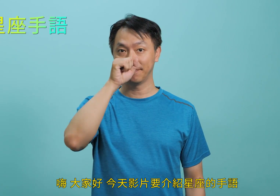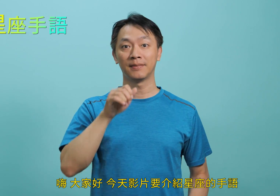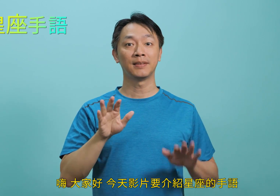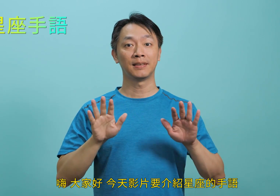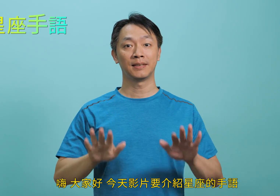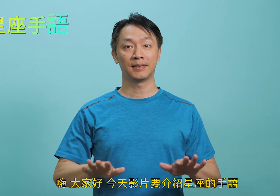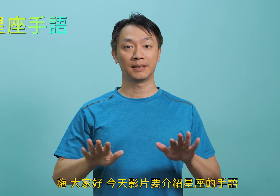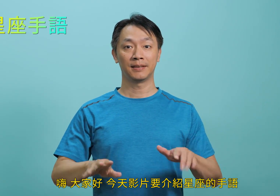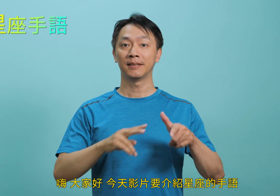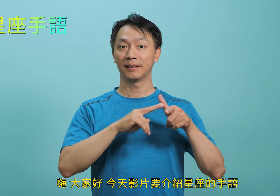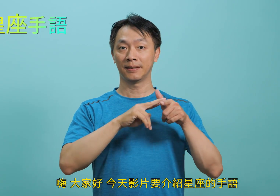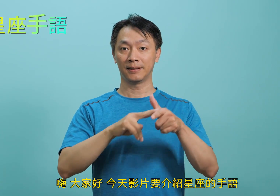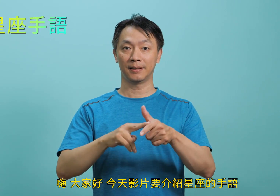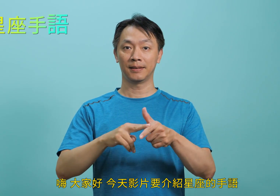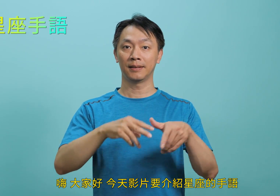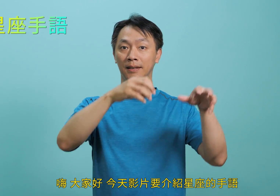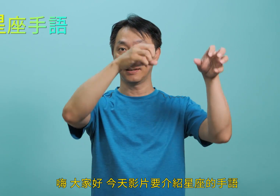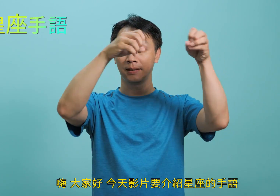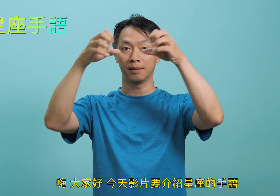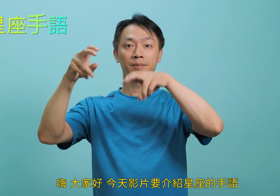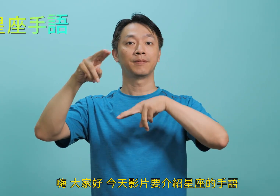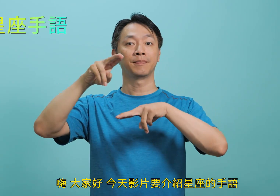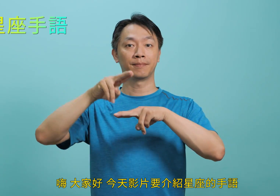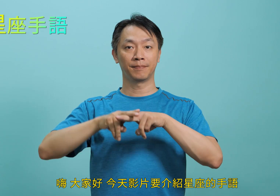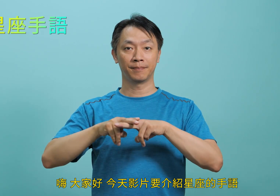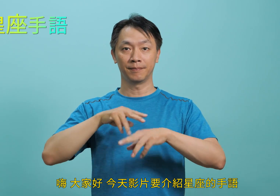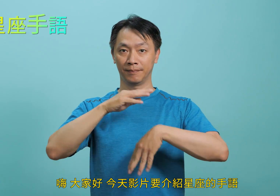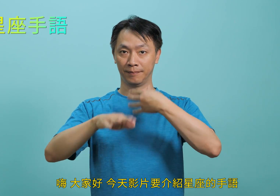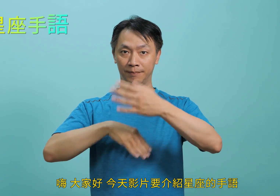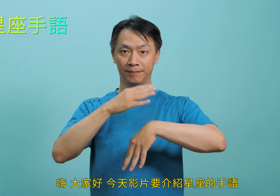嗨，大家好，今天影片要介绍星座的手语。